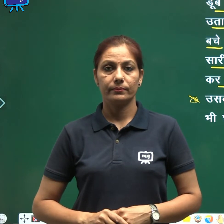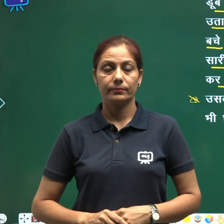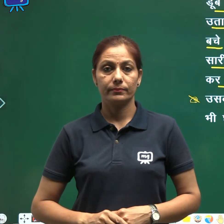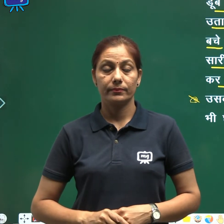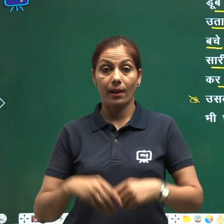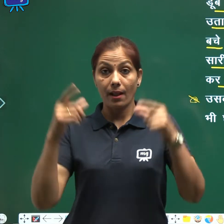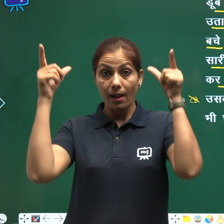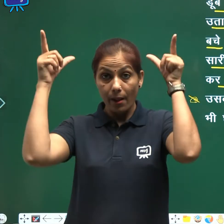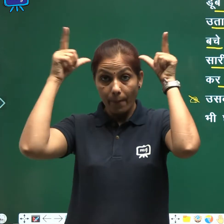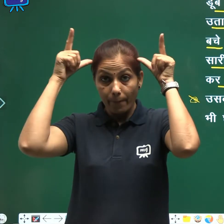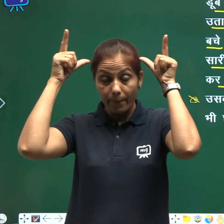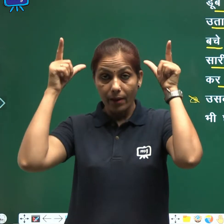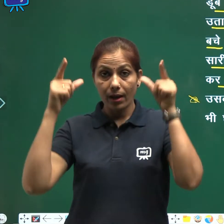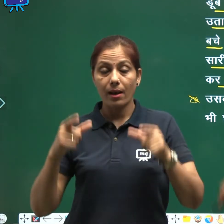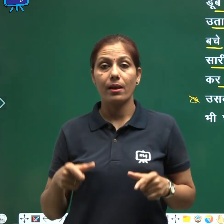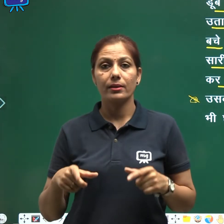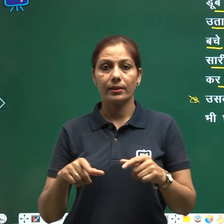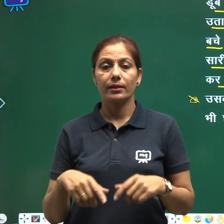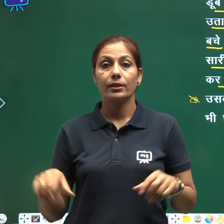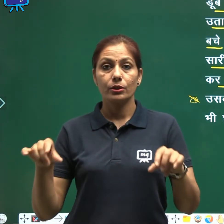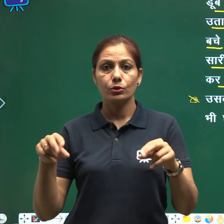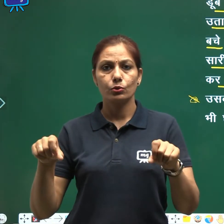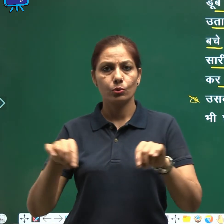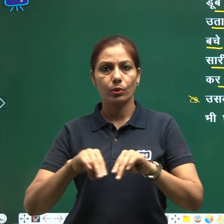बैल के जोड़े को भी